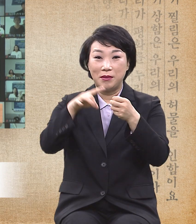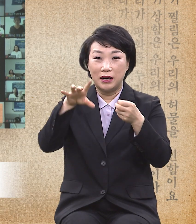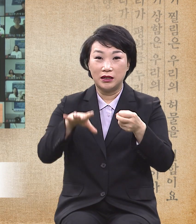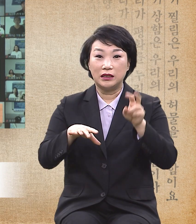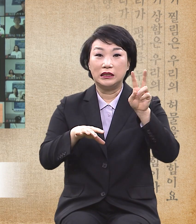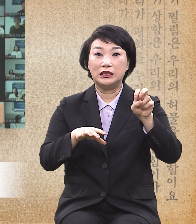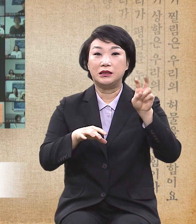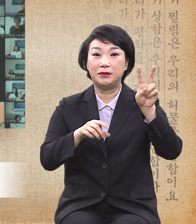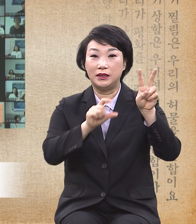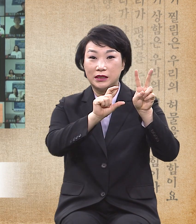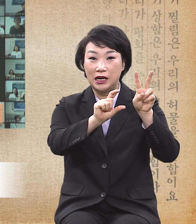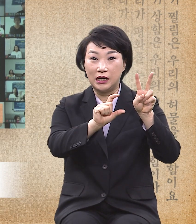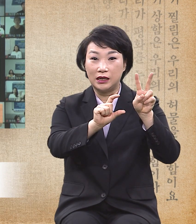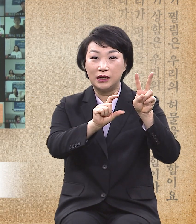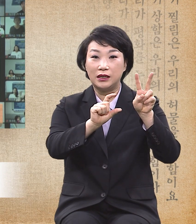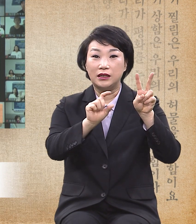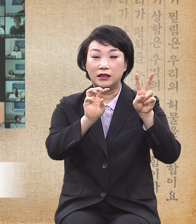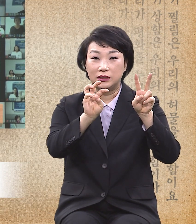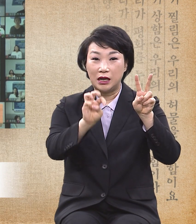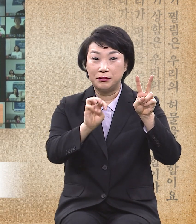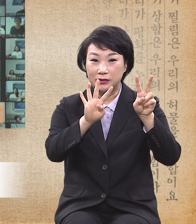마태복음 22장